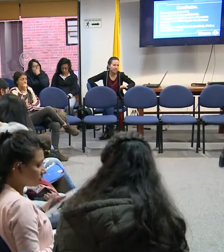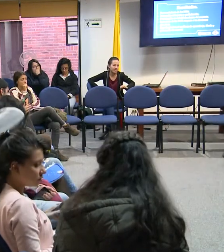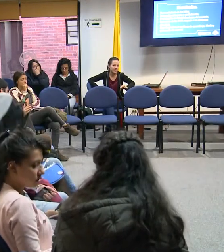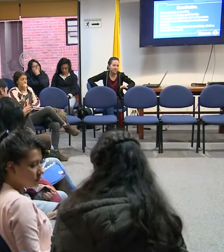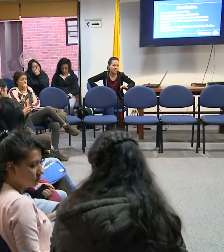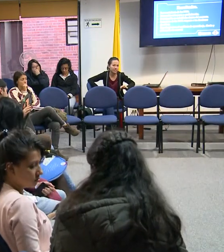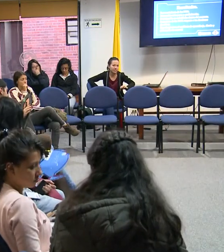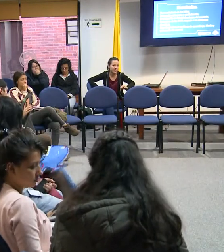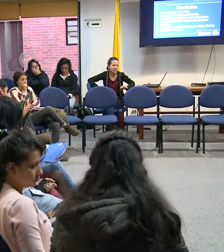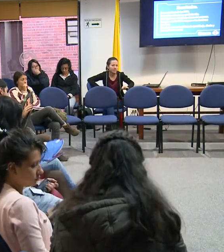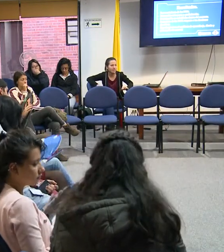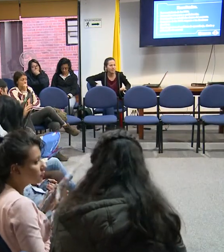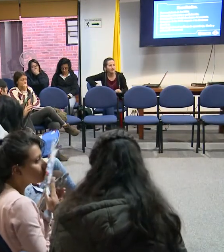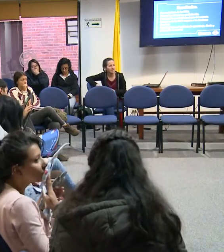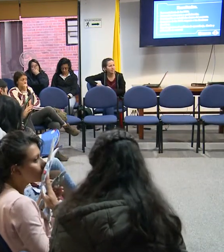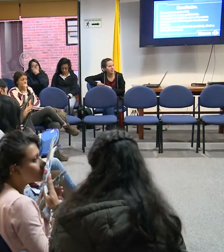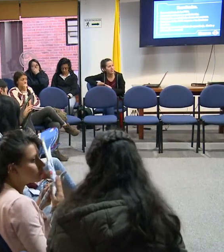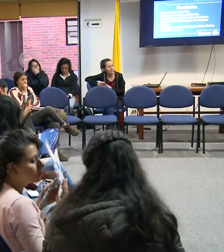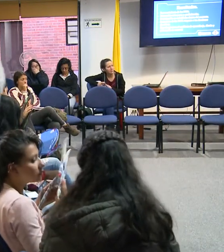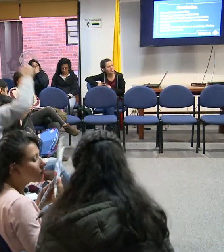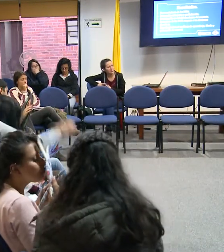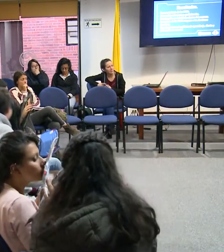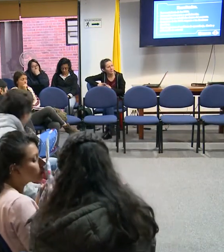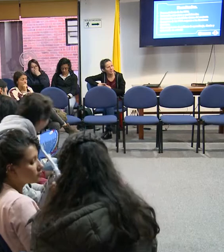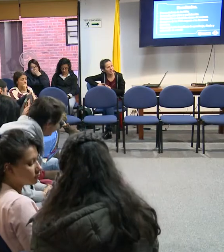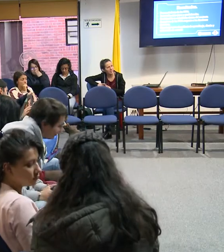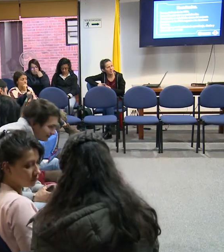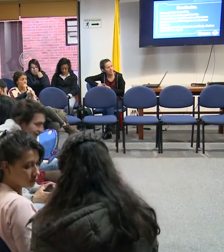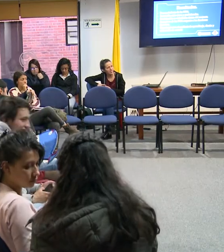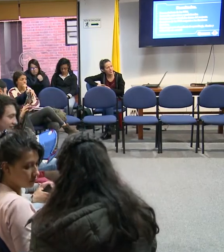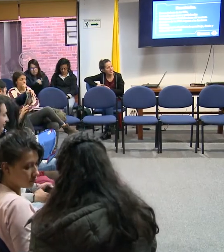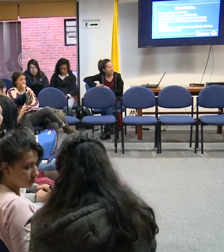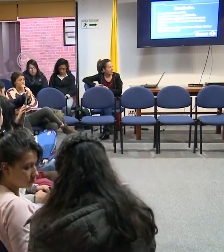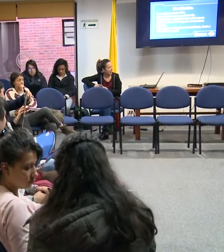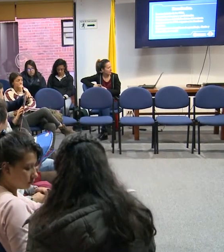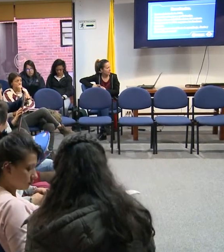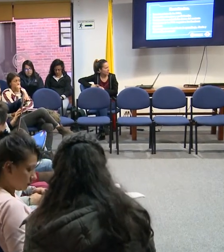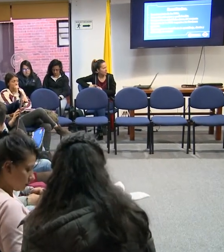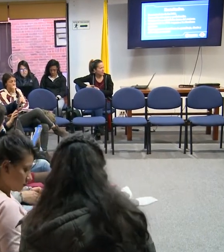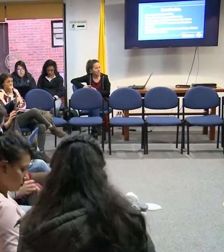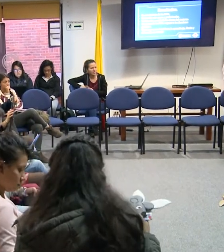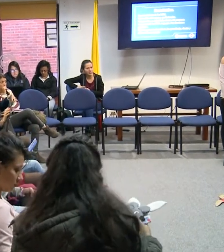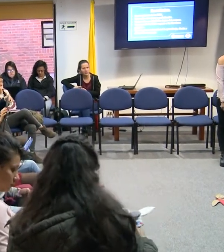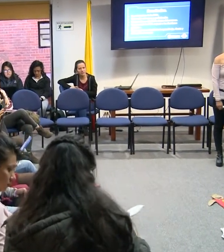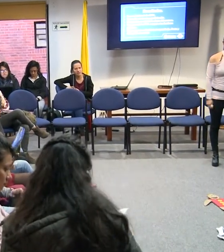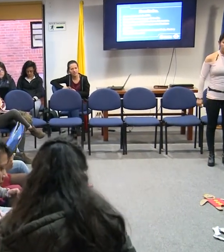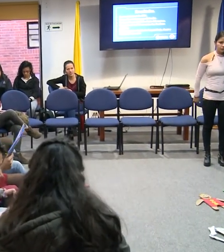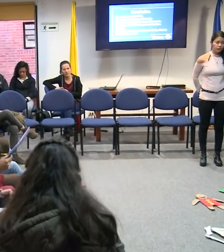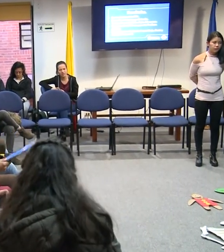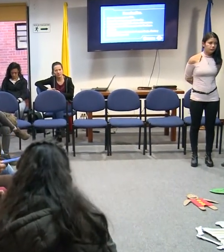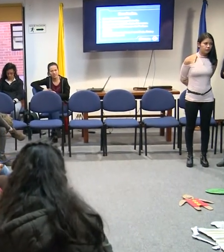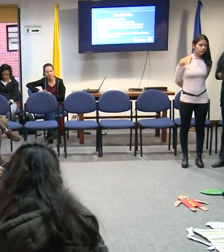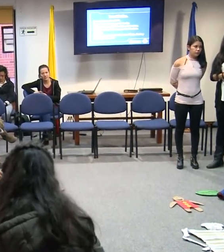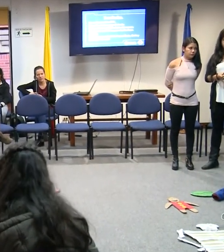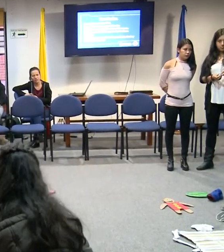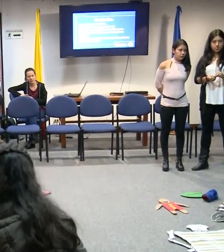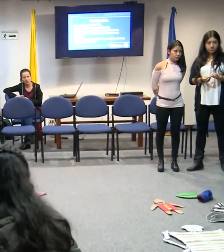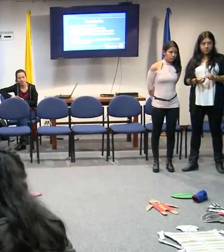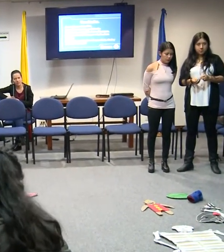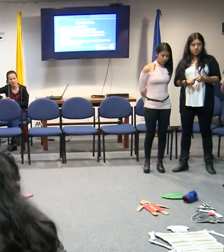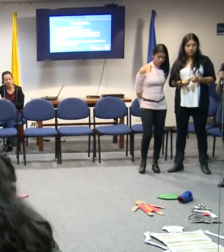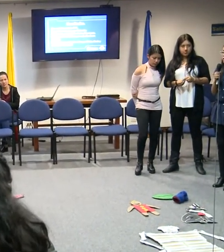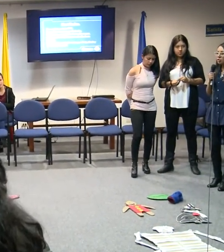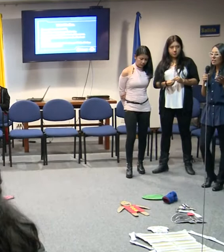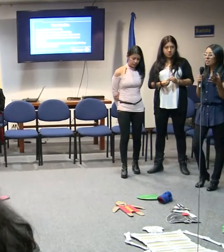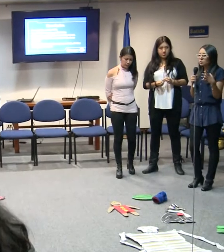empezamos con un reconocimiento de los NNA. No es que en este centro no los reconozcan, allá de verdad digamos